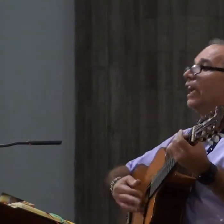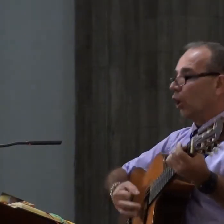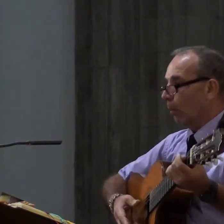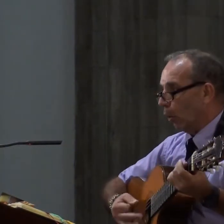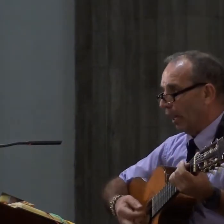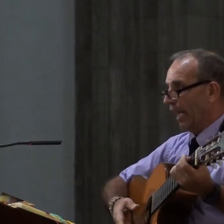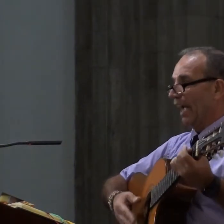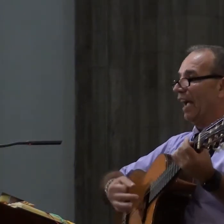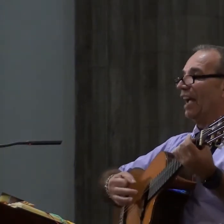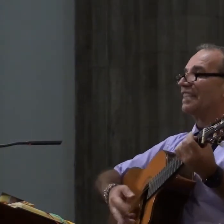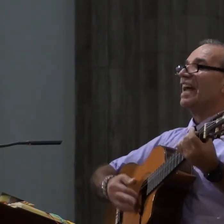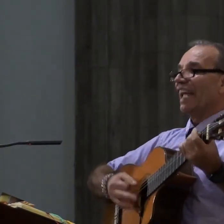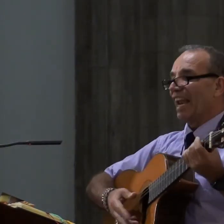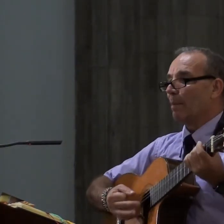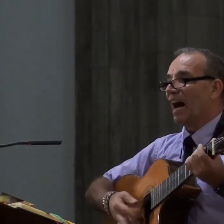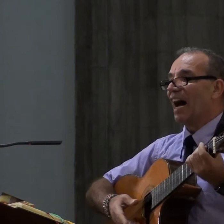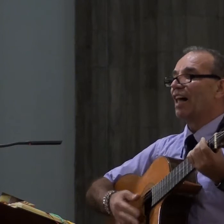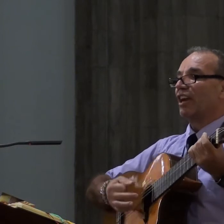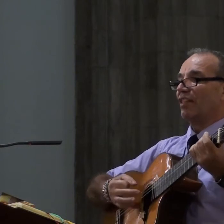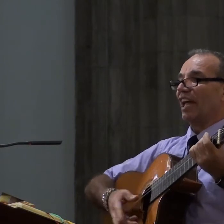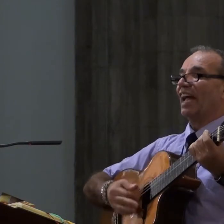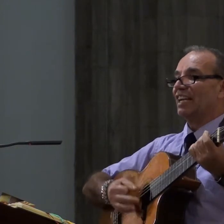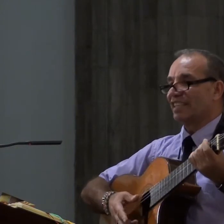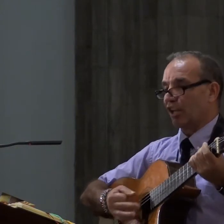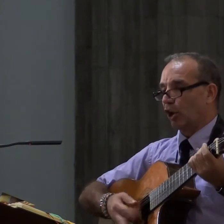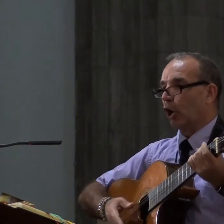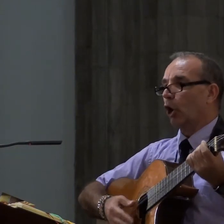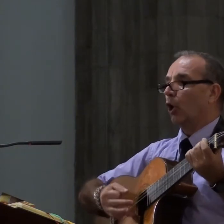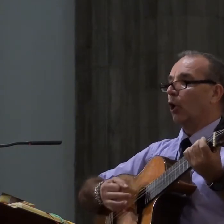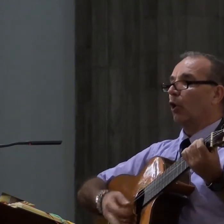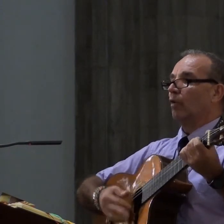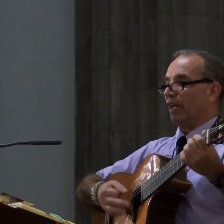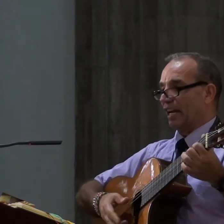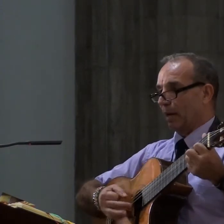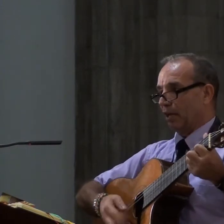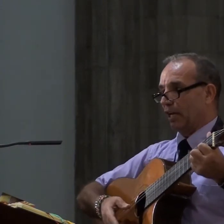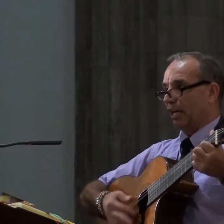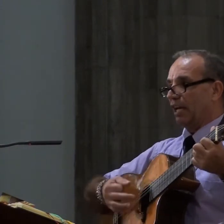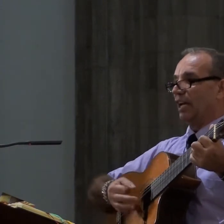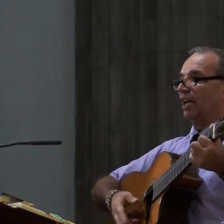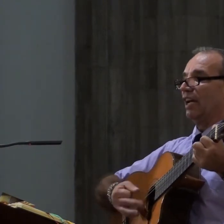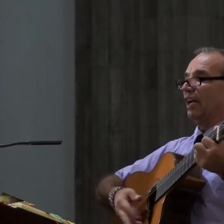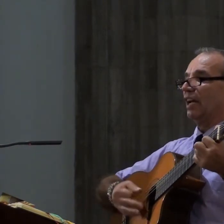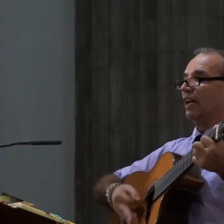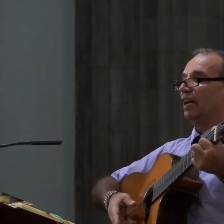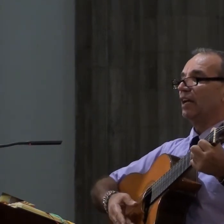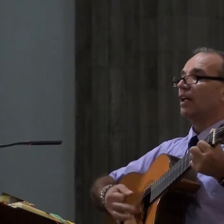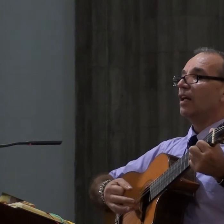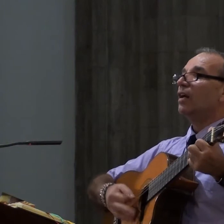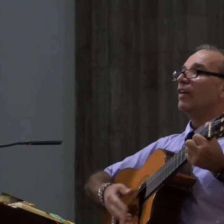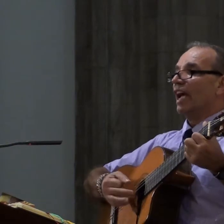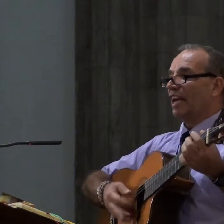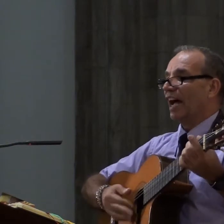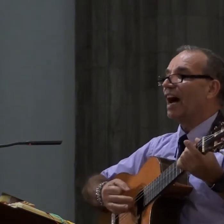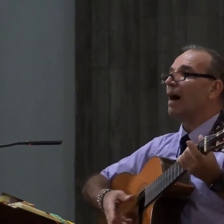y como es que la madre del señor viene a ti